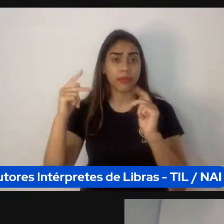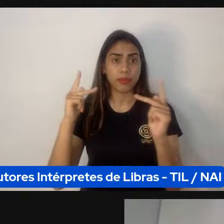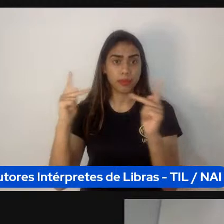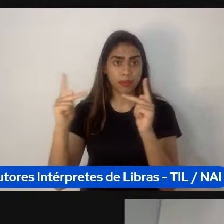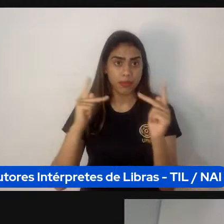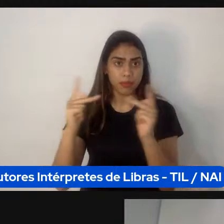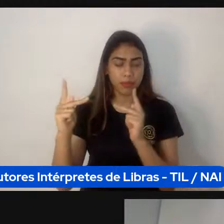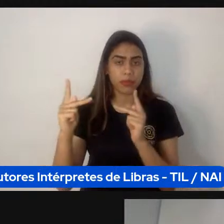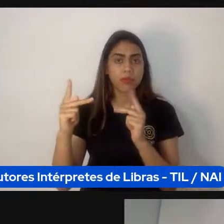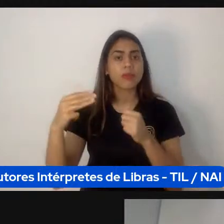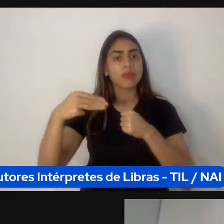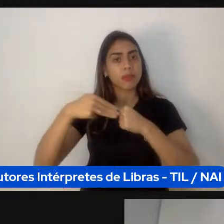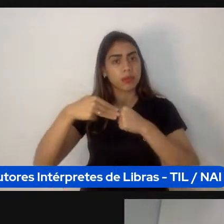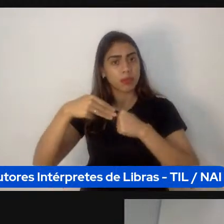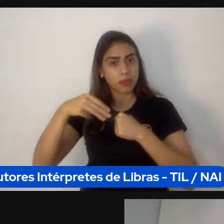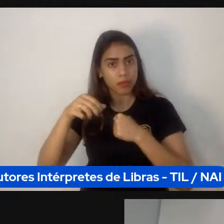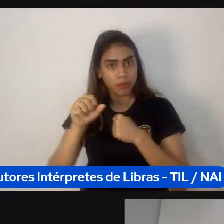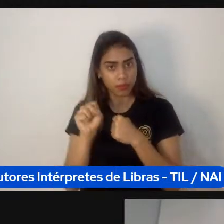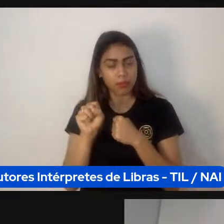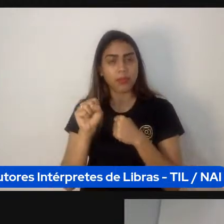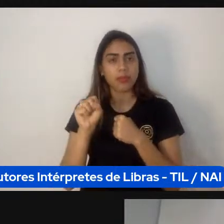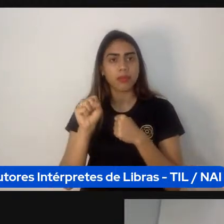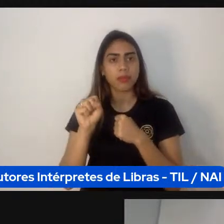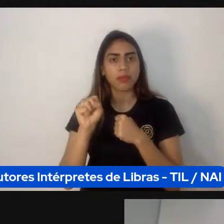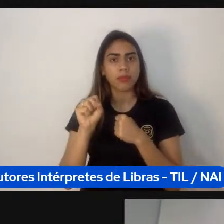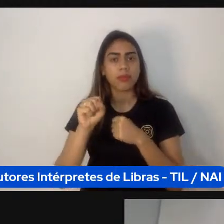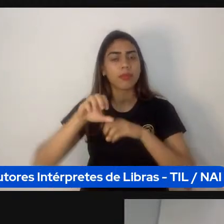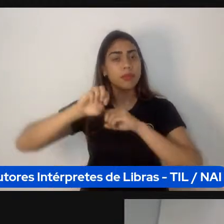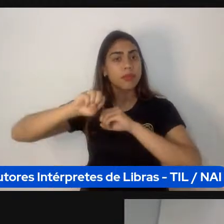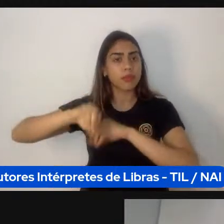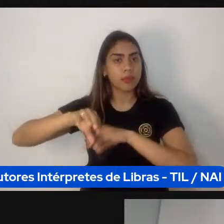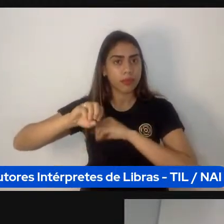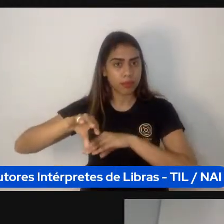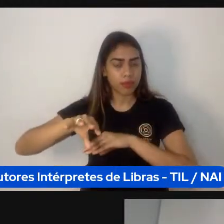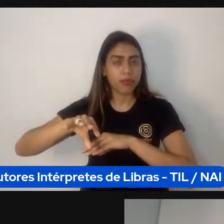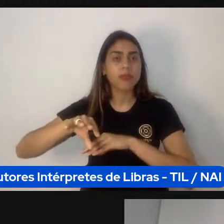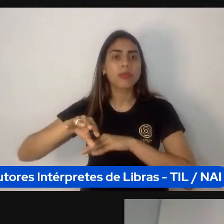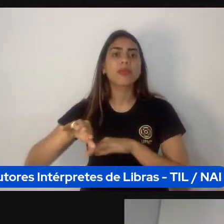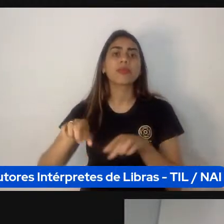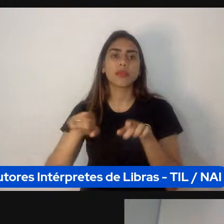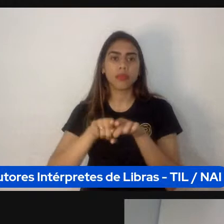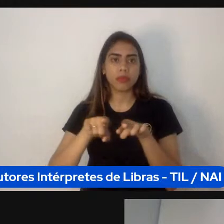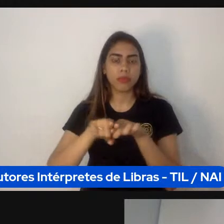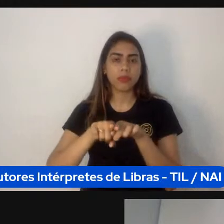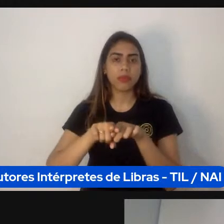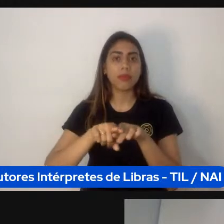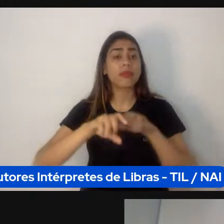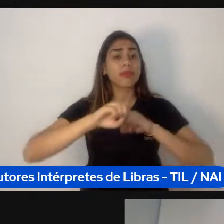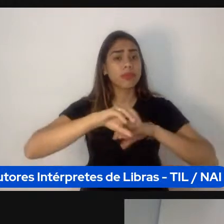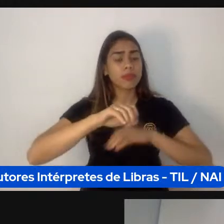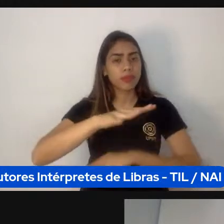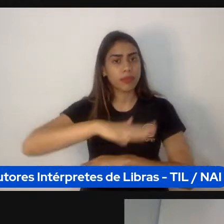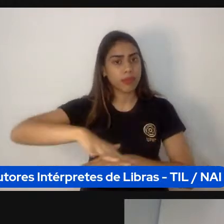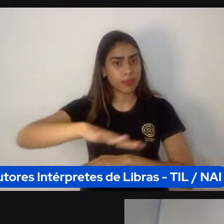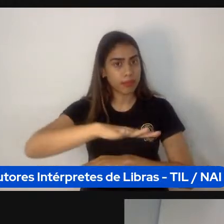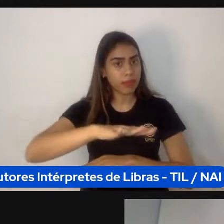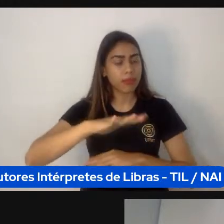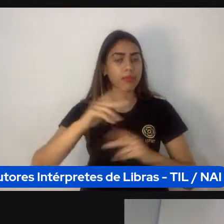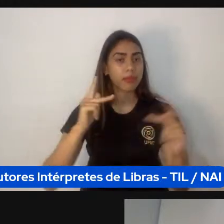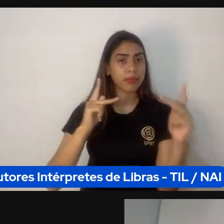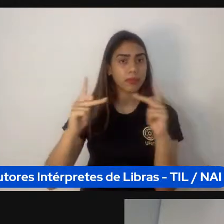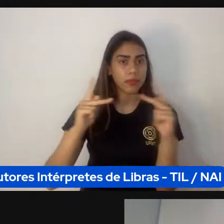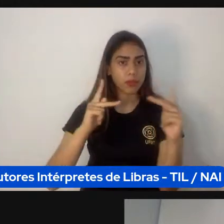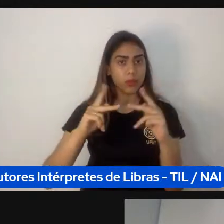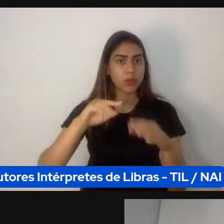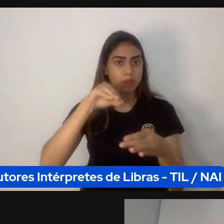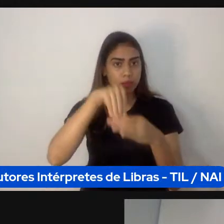mestrado e doutorado em educação, e ela atua na área da psicologia educacional e escolar. que é voltada para a educação especial e para a